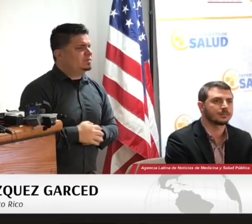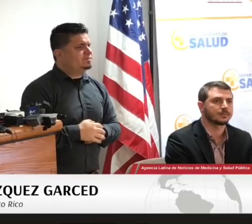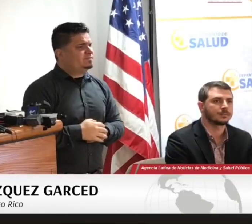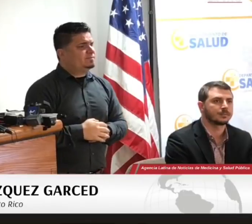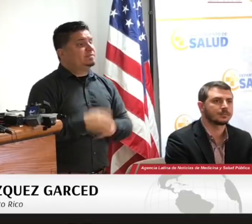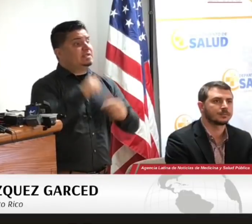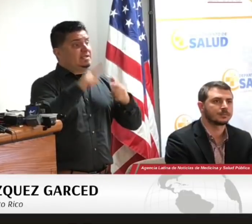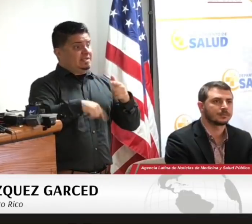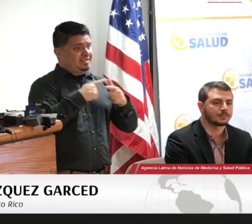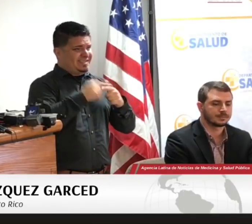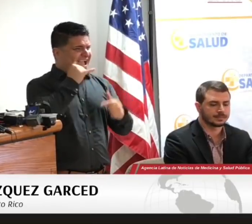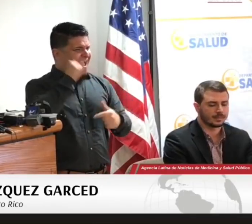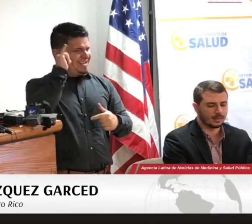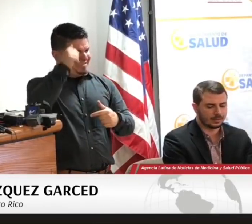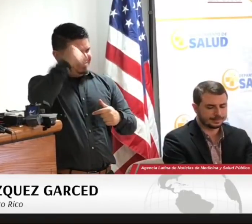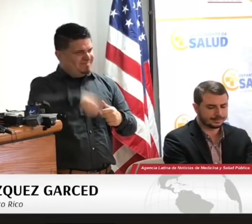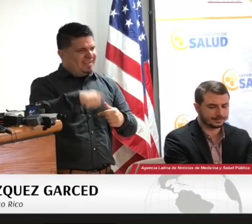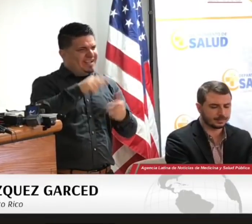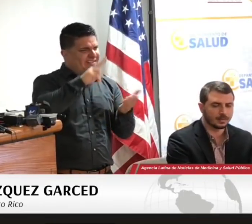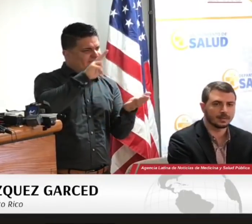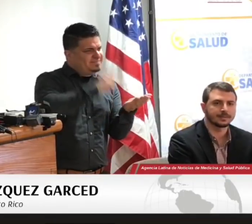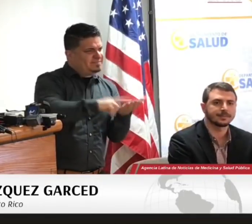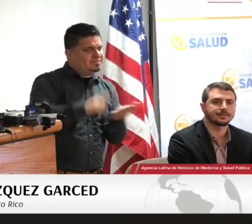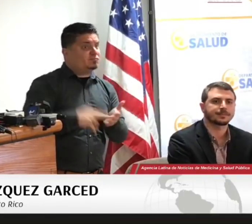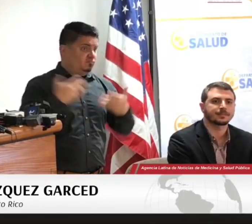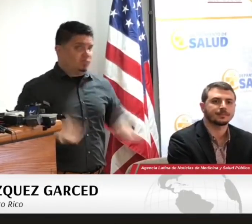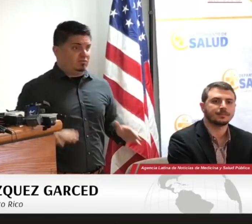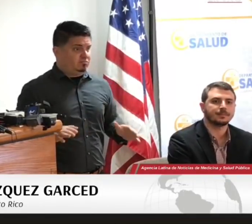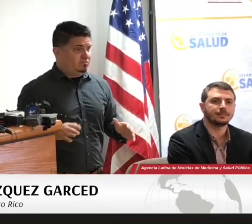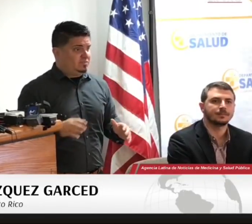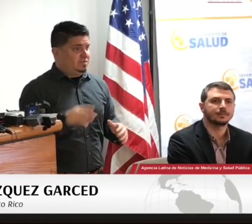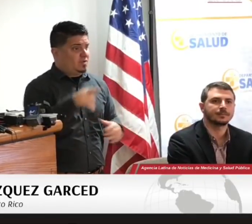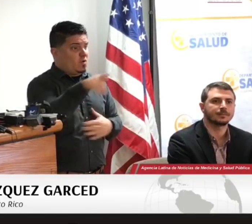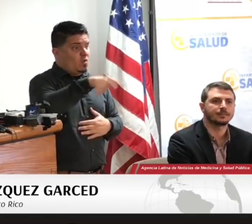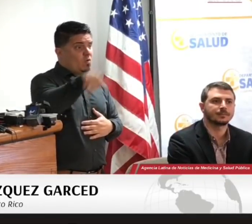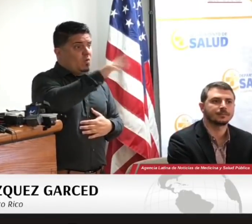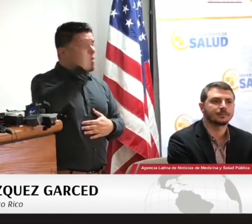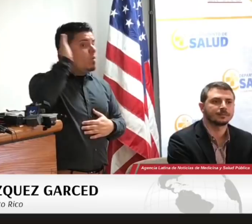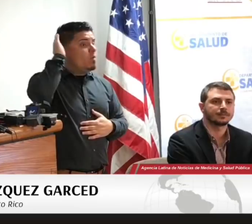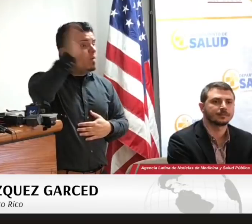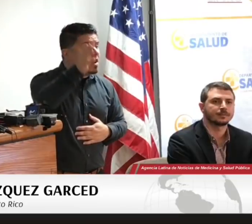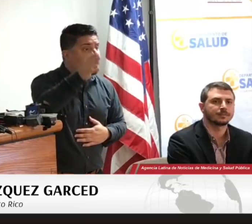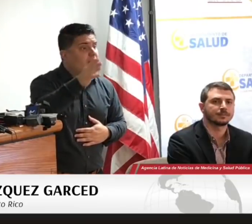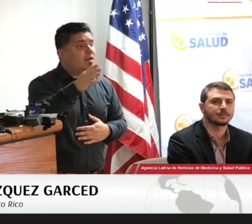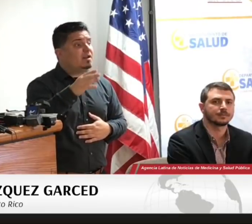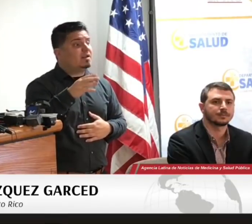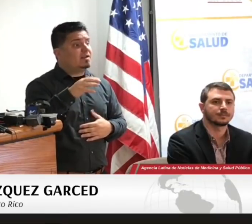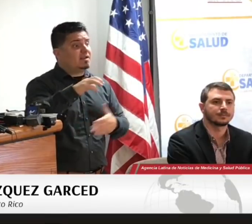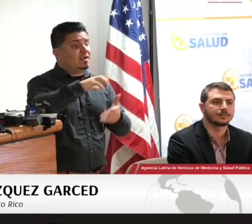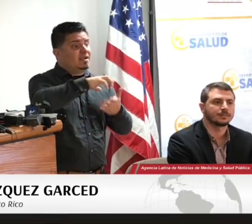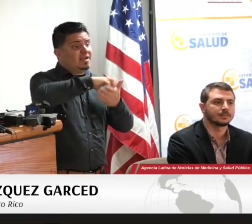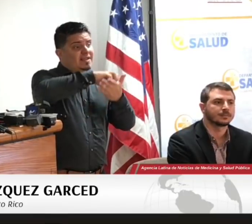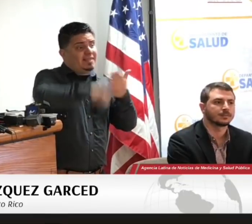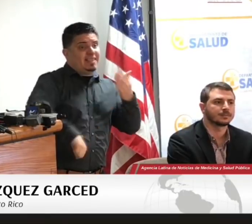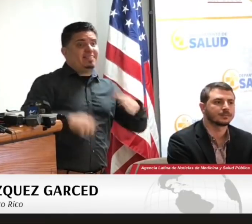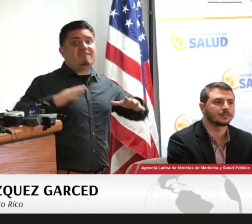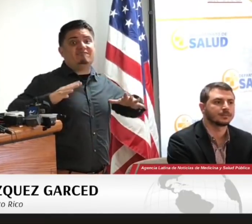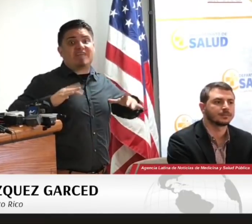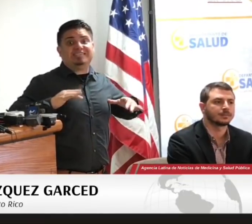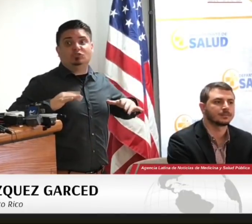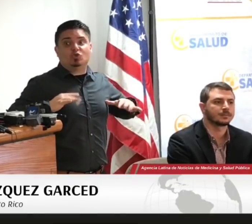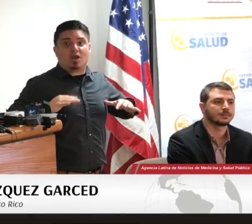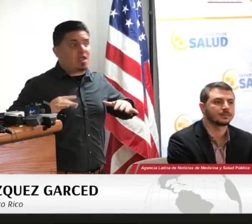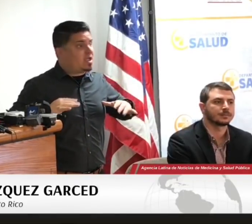en el día de ayer, donde no habrá cargo a licencia alguna, para que no tengan que temer, ¿verdad?, si tienen balance o no tienen